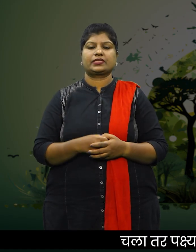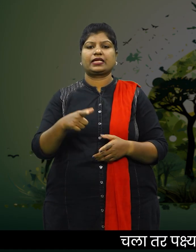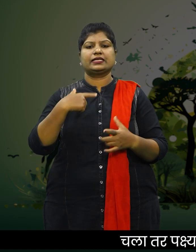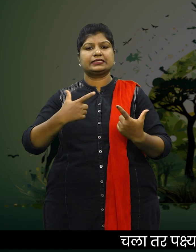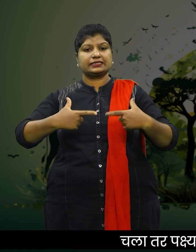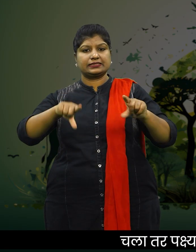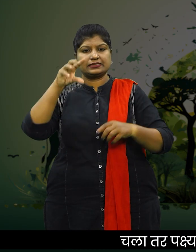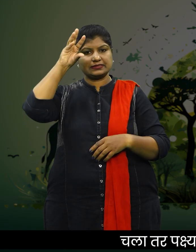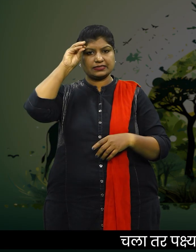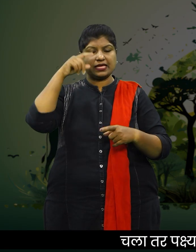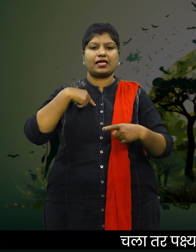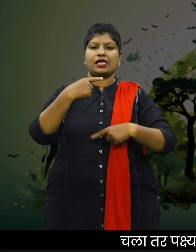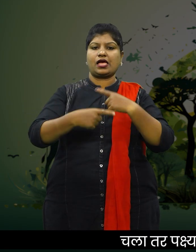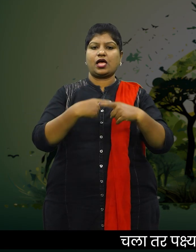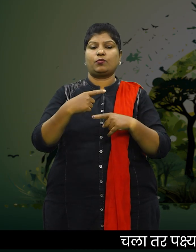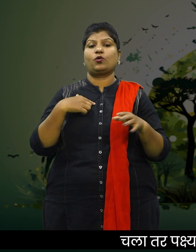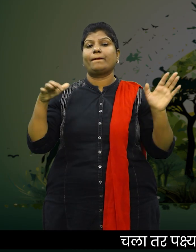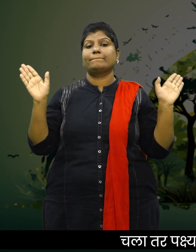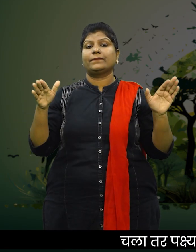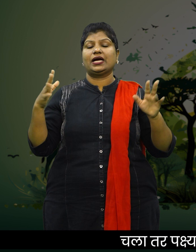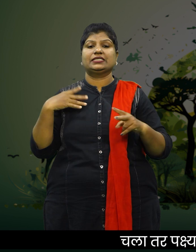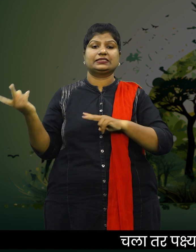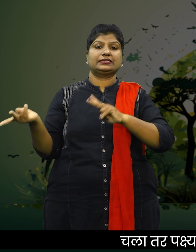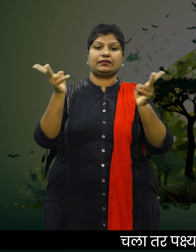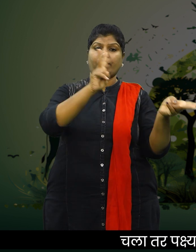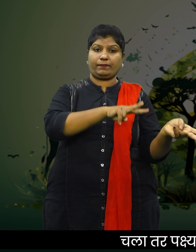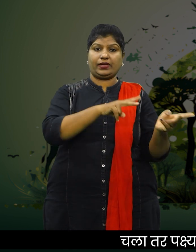चला तर पक्ष्यांच्या स्थलांतराबद्दल जाणून घेऊया.